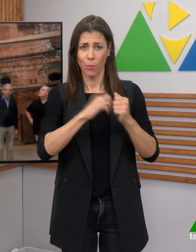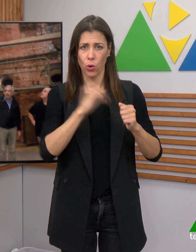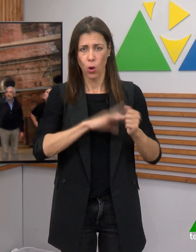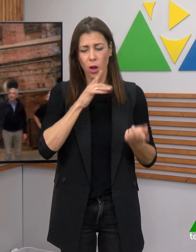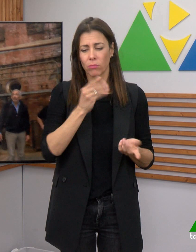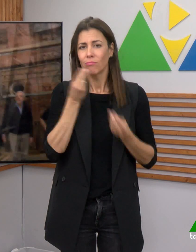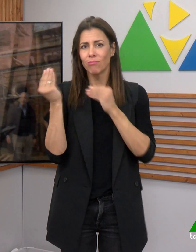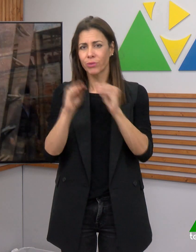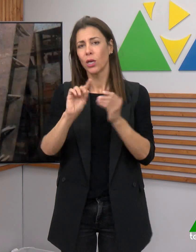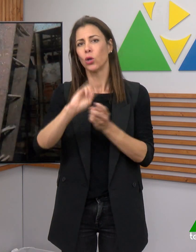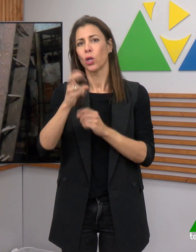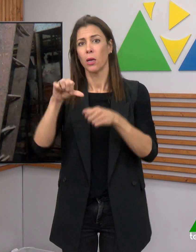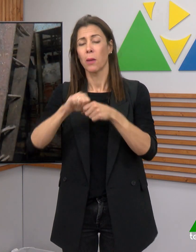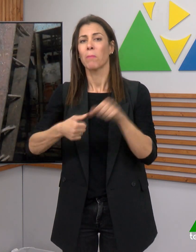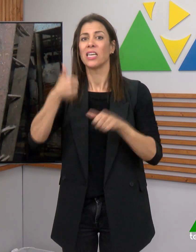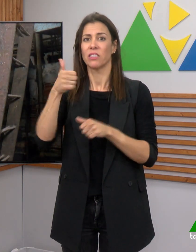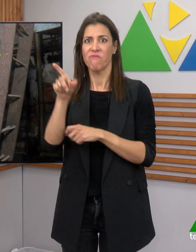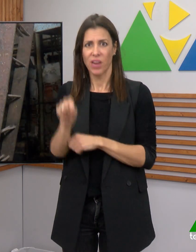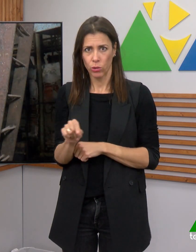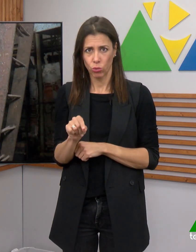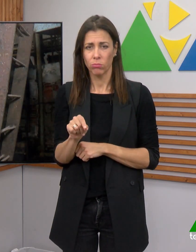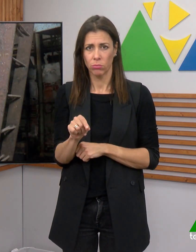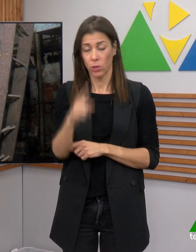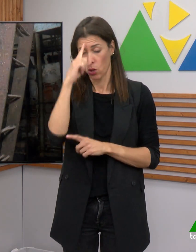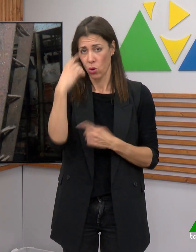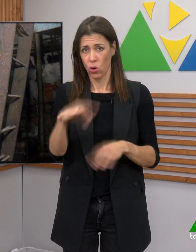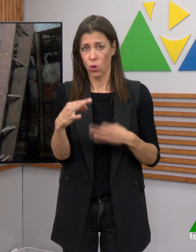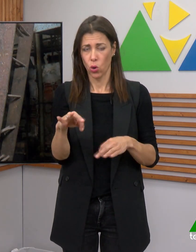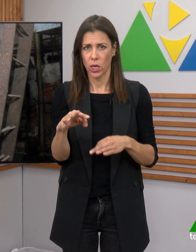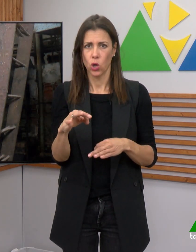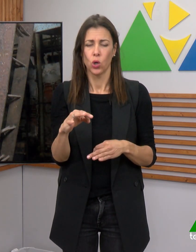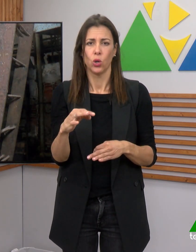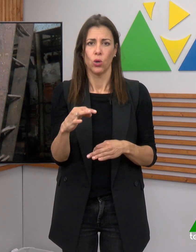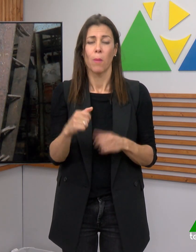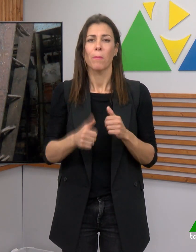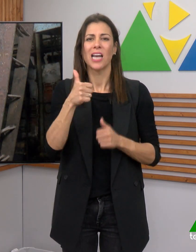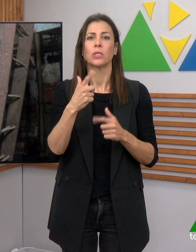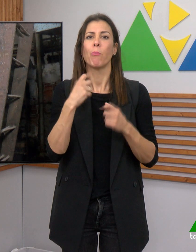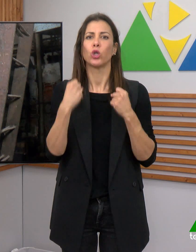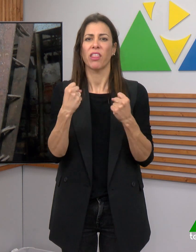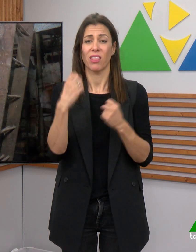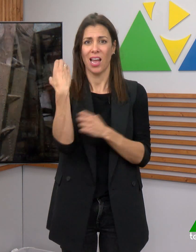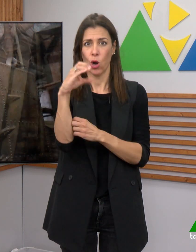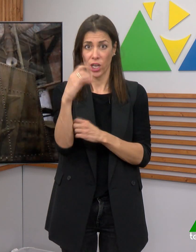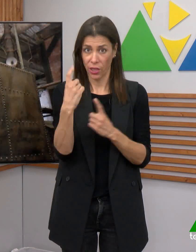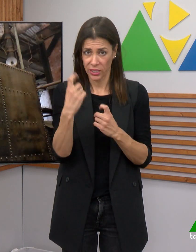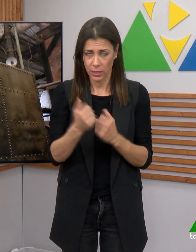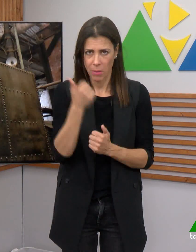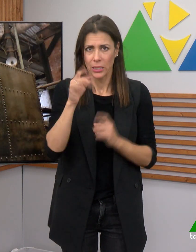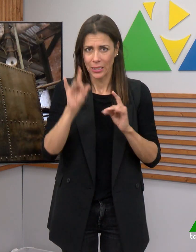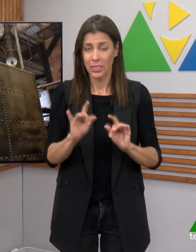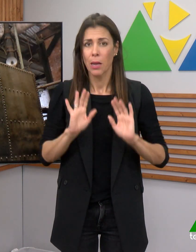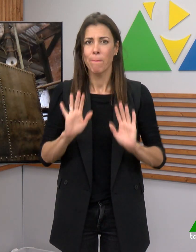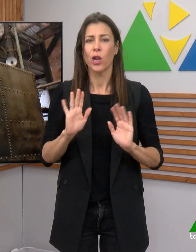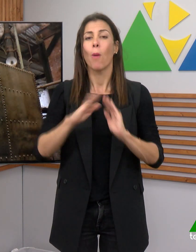energía el fuel oil, que es más barato, lógicamente requiere más potencia calorífica y requiere menos